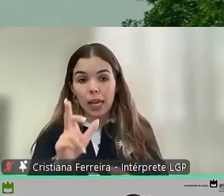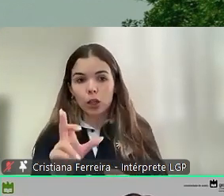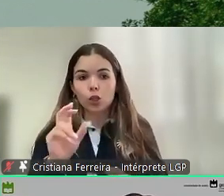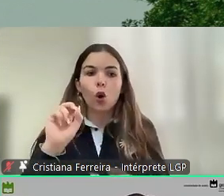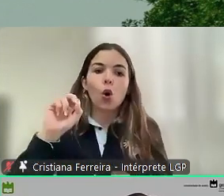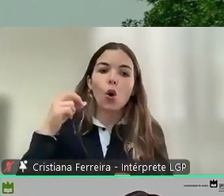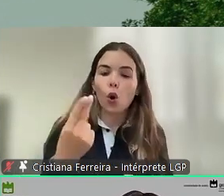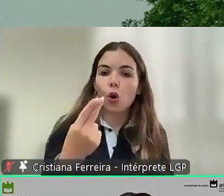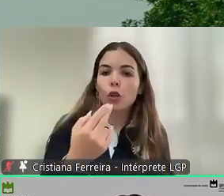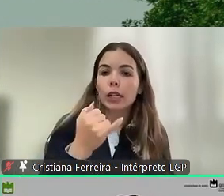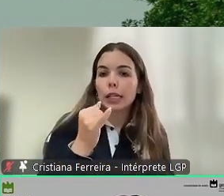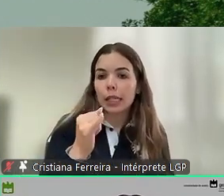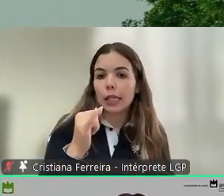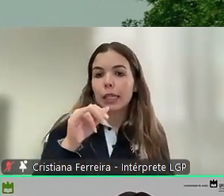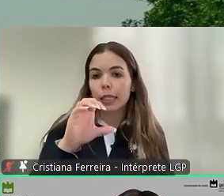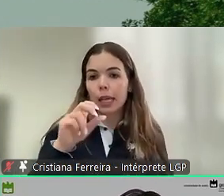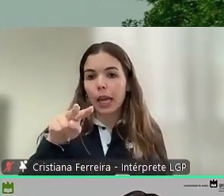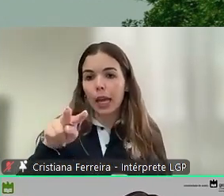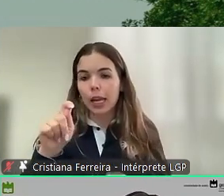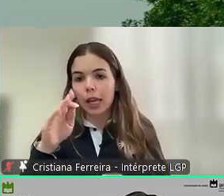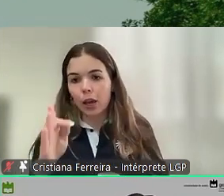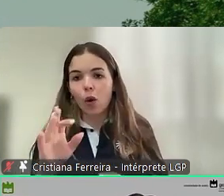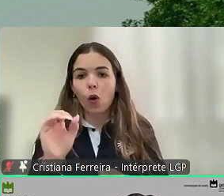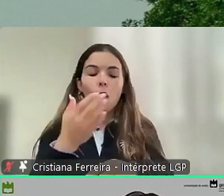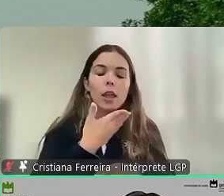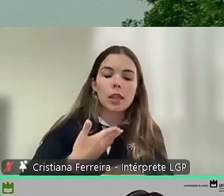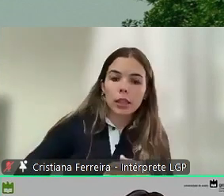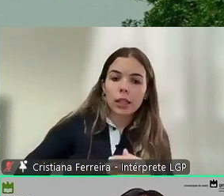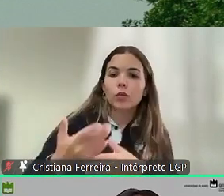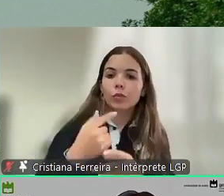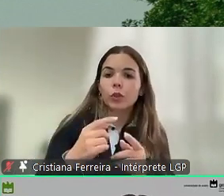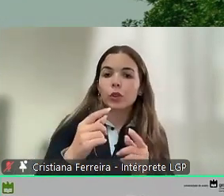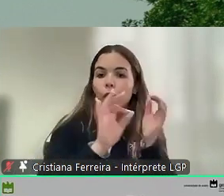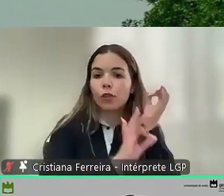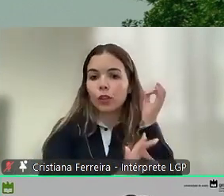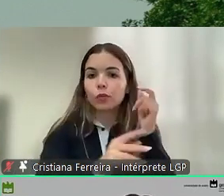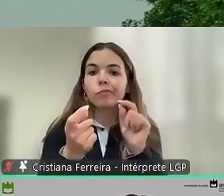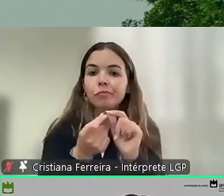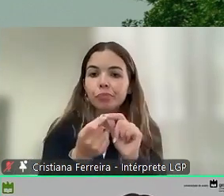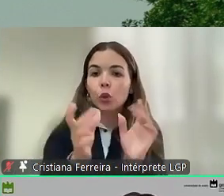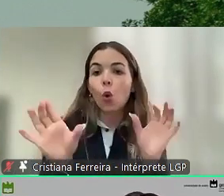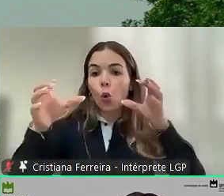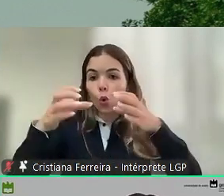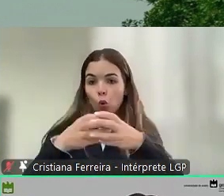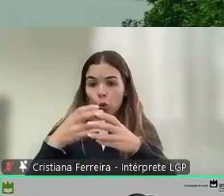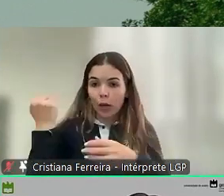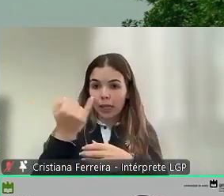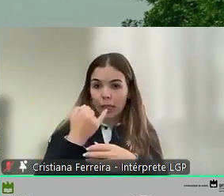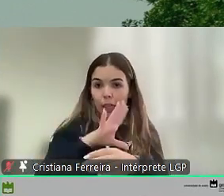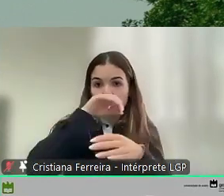o ICNF, as antigas ARS, os municípios vizinhos, é um conjunto de entidades que podem aqui